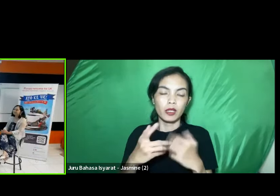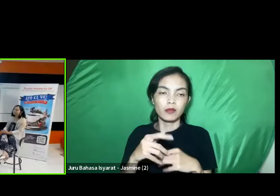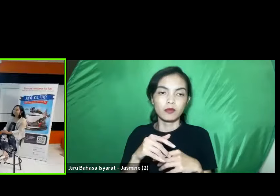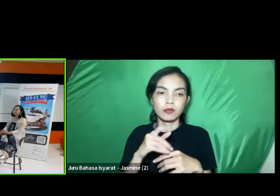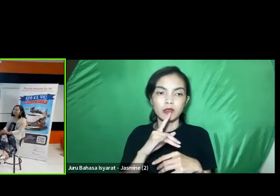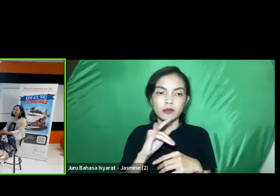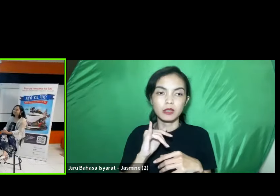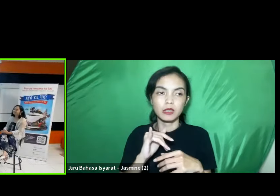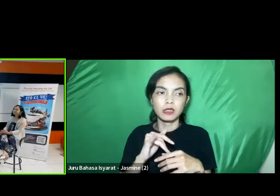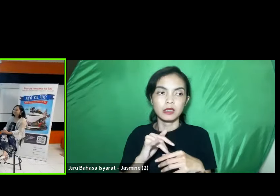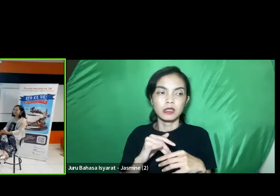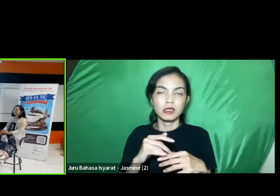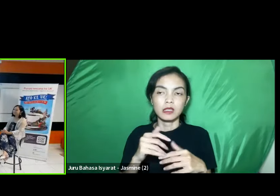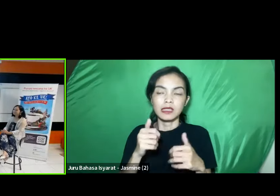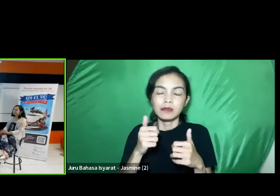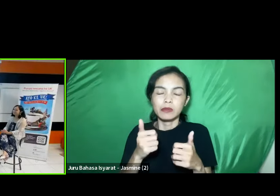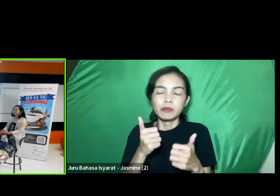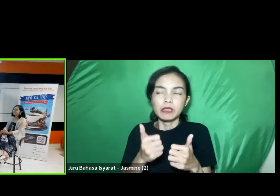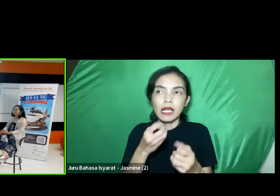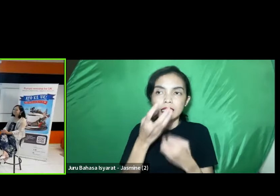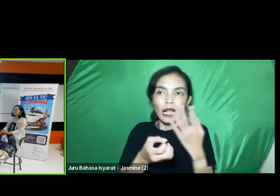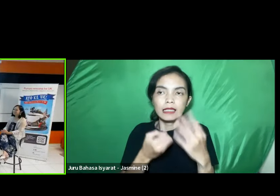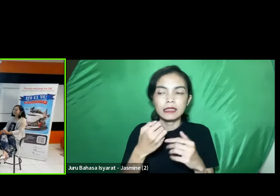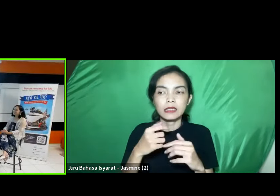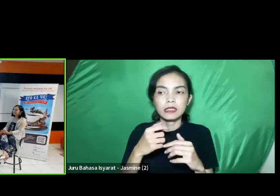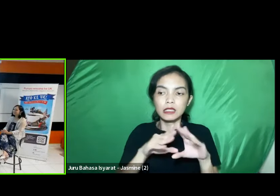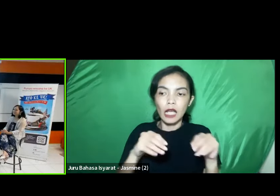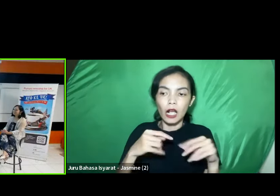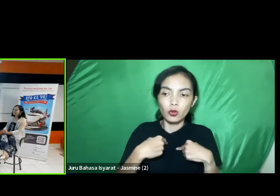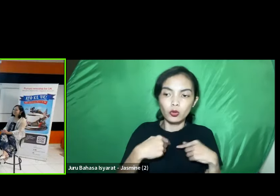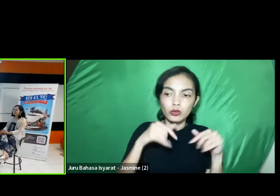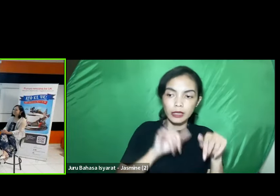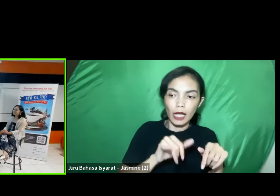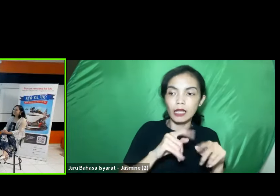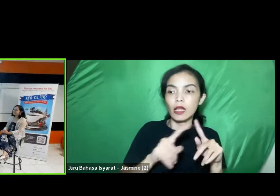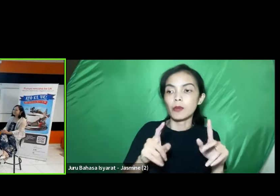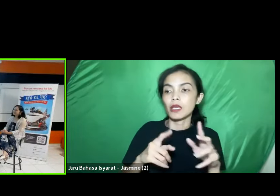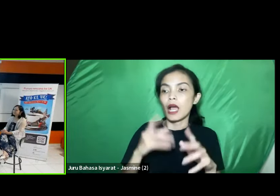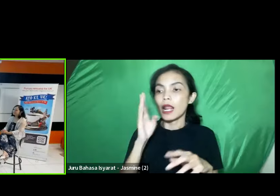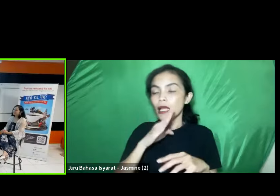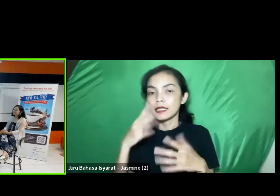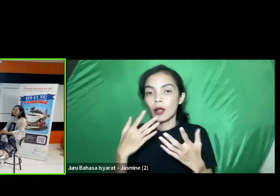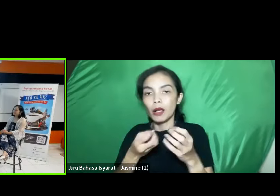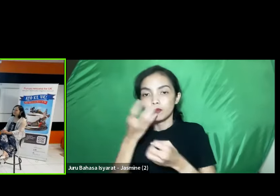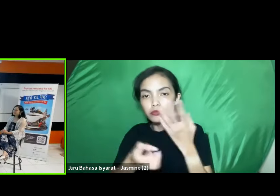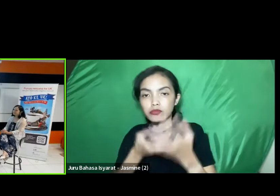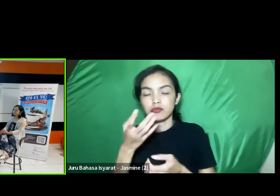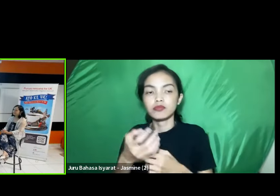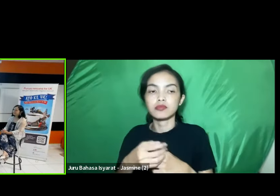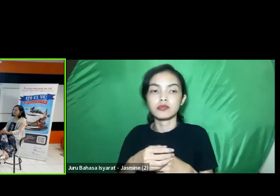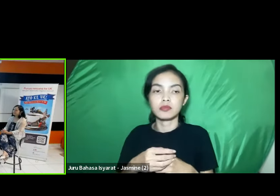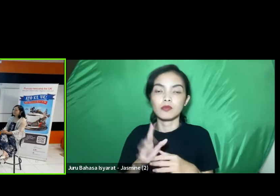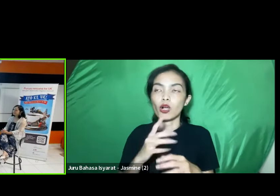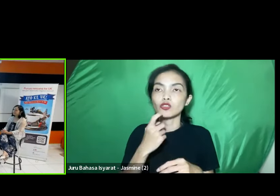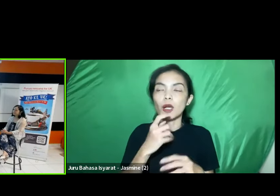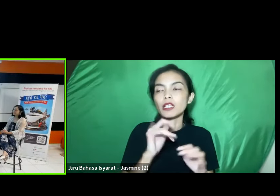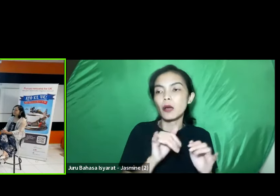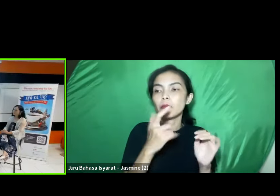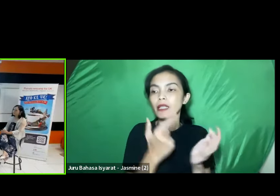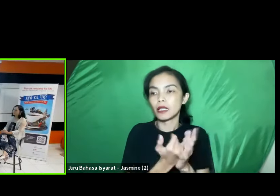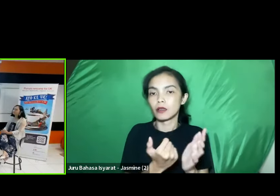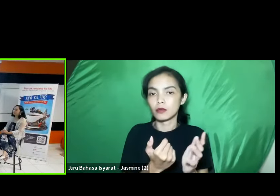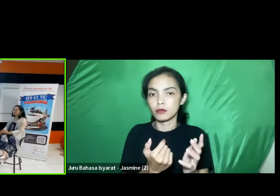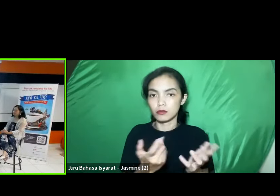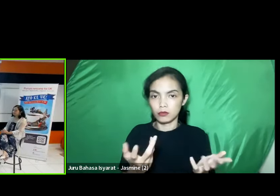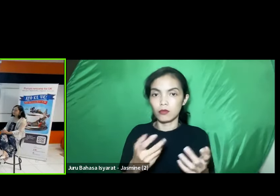how important it is for me to do my job gitu kayak Jangan gitu juga karena ini yang interview interview-nya belum tentu tahu